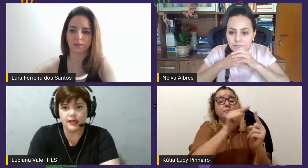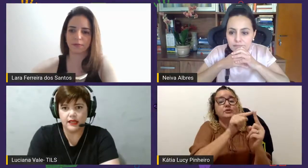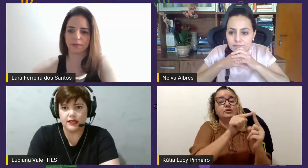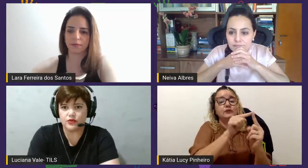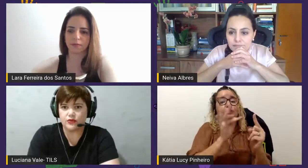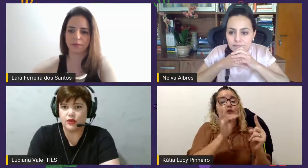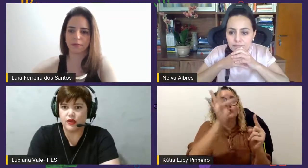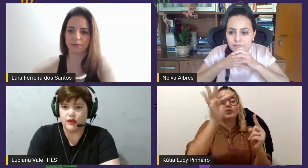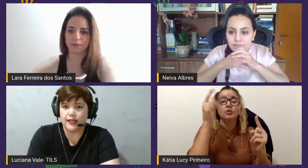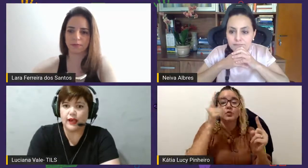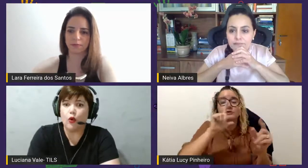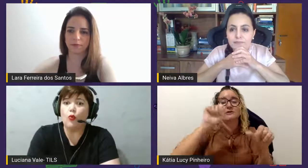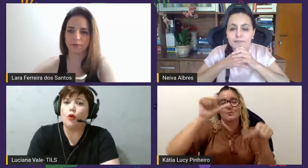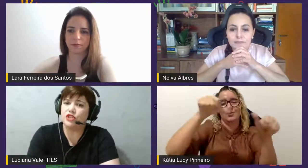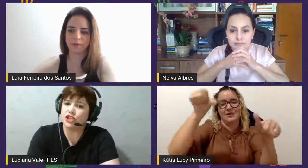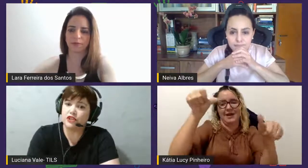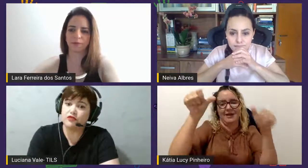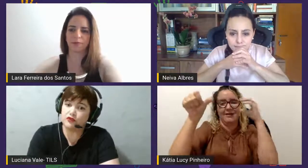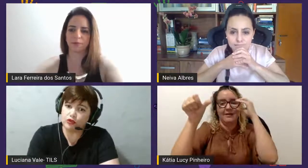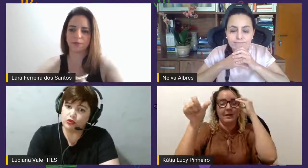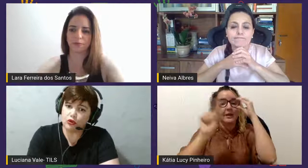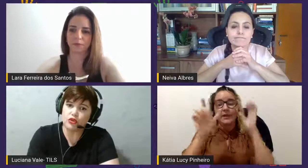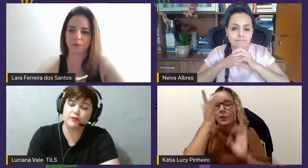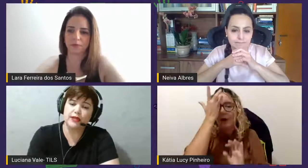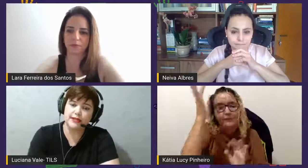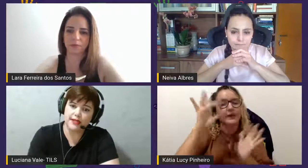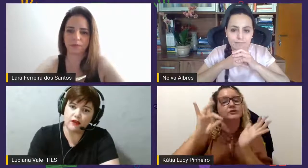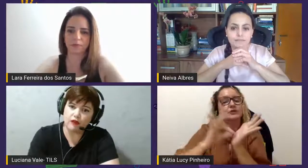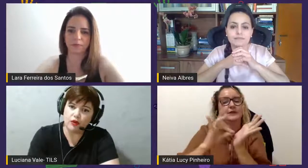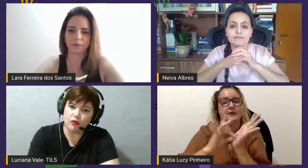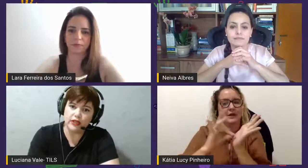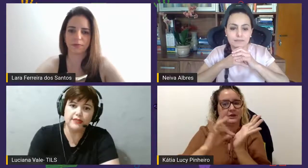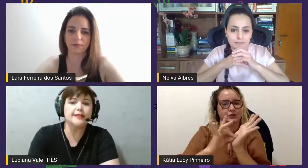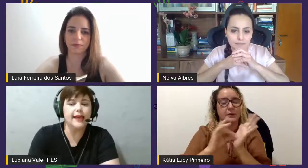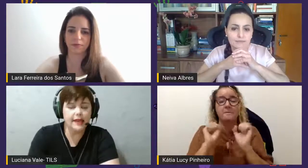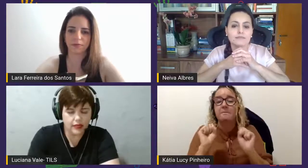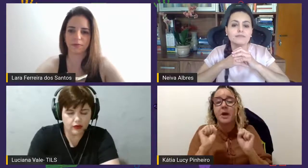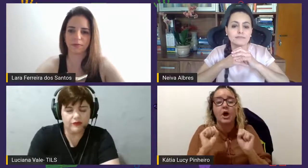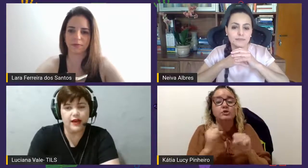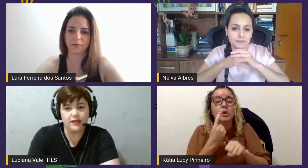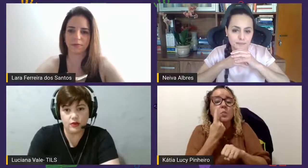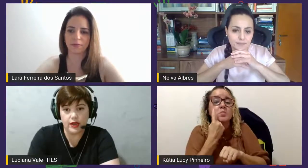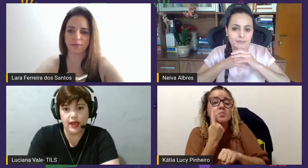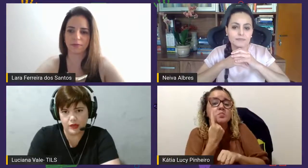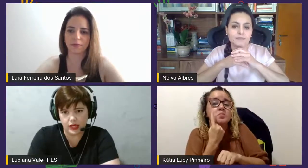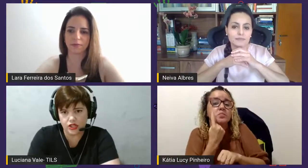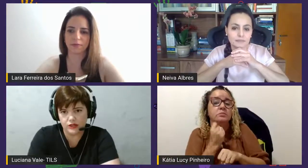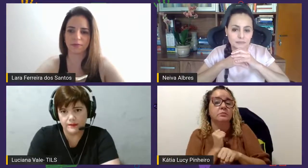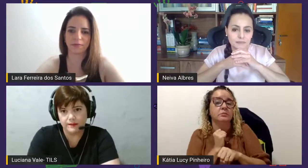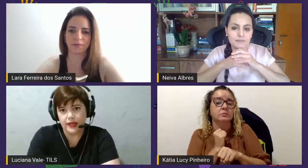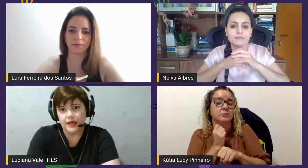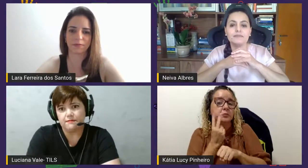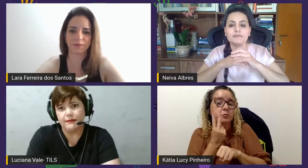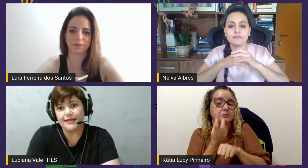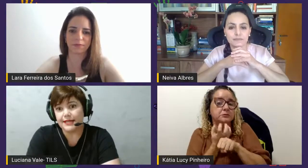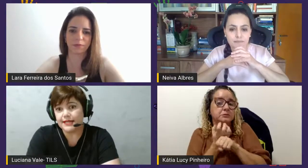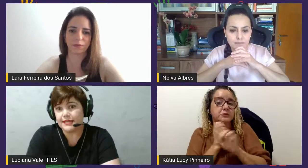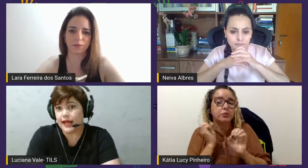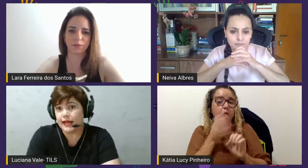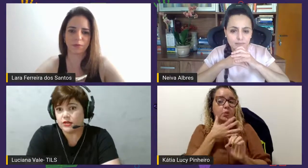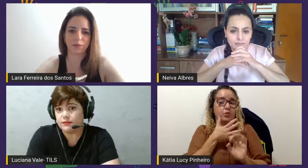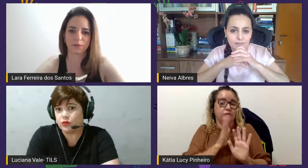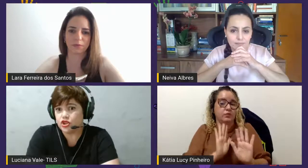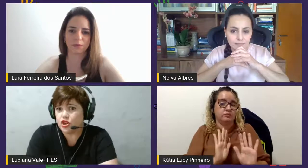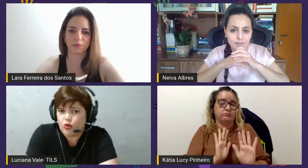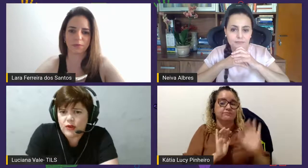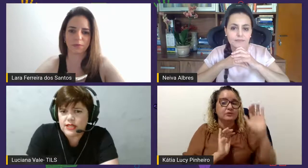reorganize isso, né, com objetivos futuros para que se reformule. Sei que não é fácil, realmente, mas é